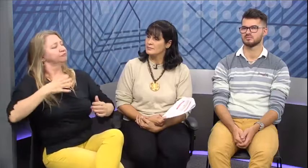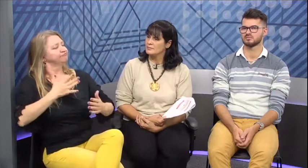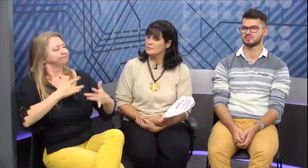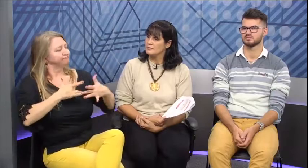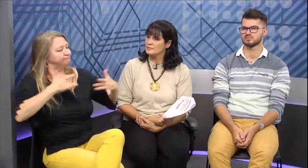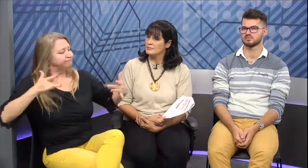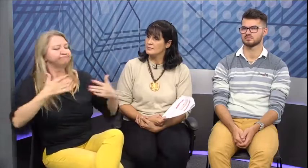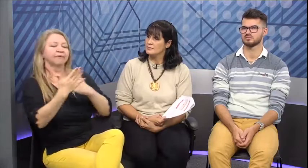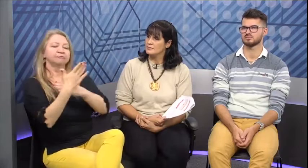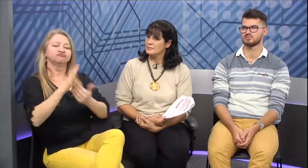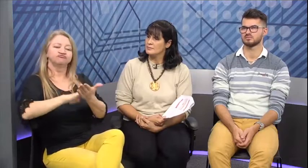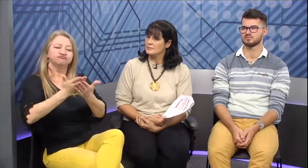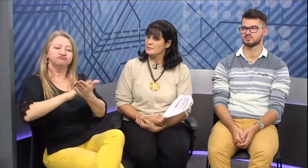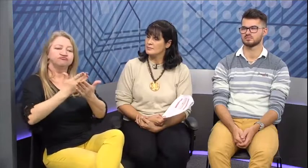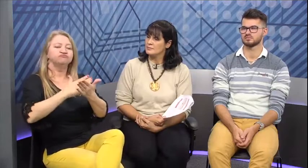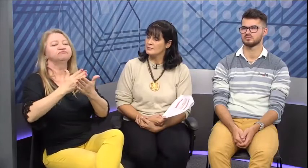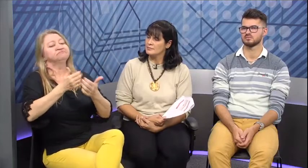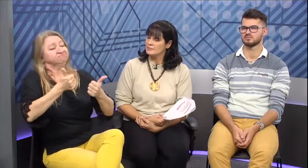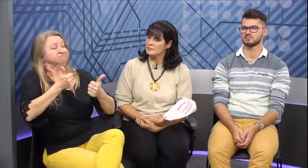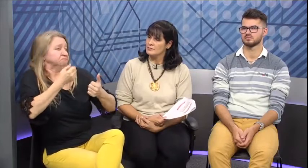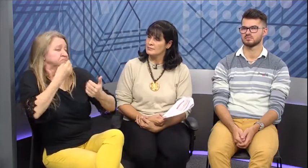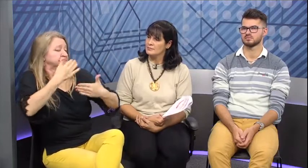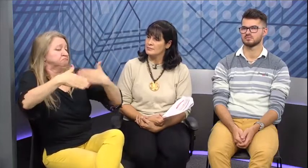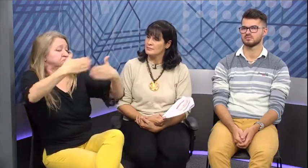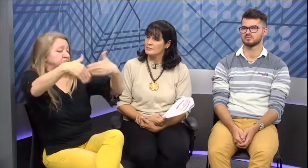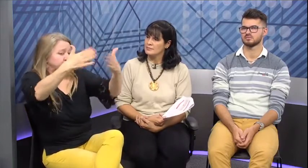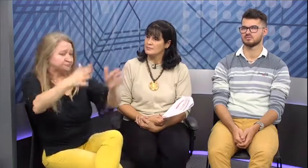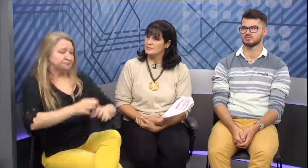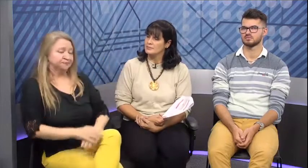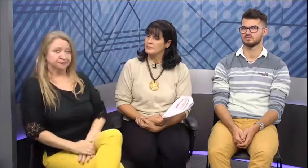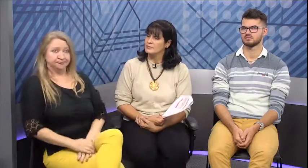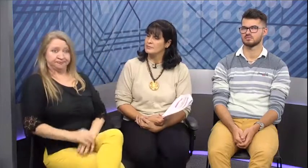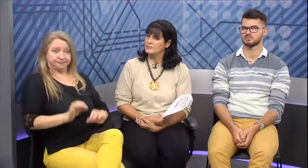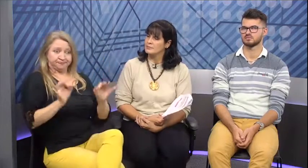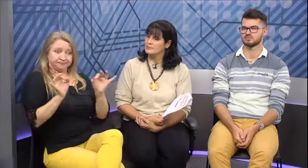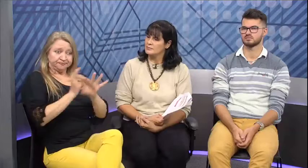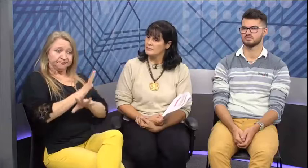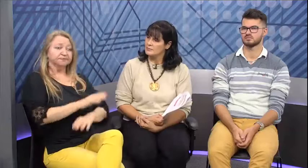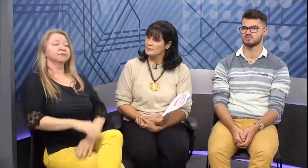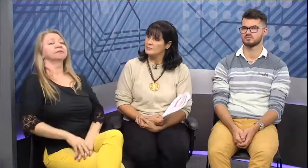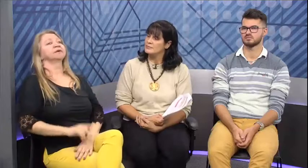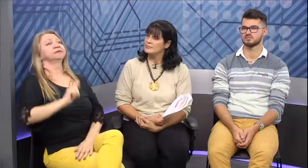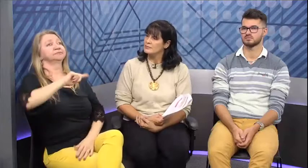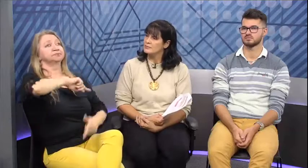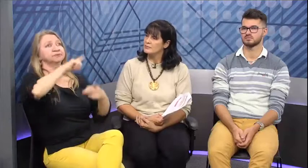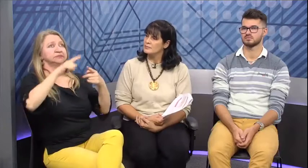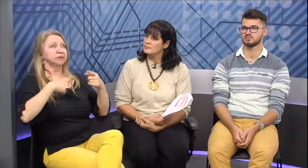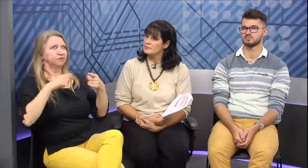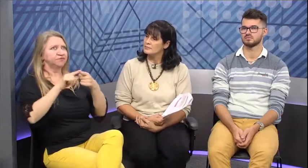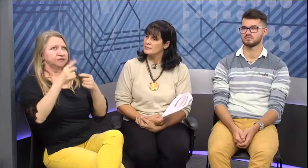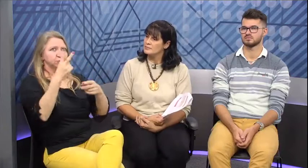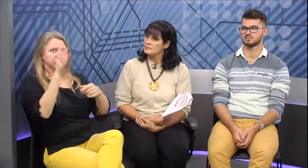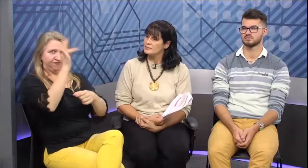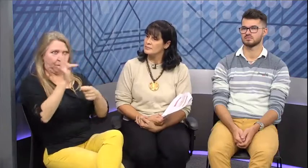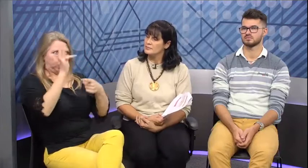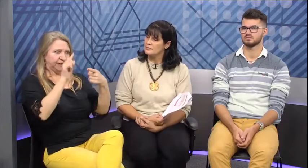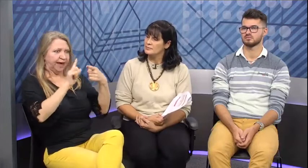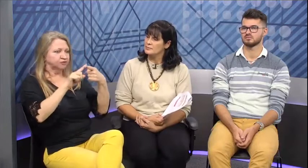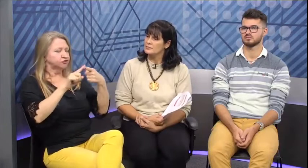apropriar, os meus colegas surdos também iríamos nos apropriar de tudo. Então, ela interpretava, intermediava as aulas. E aí, então, eu fiz